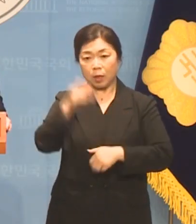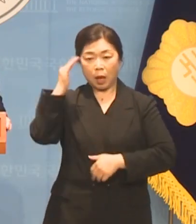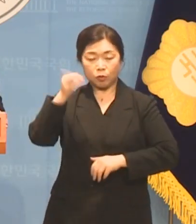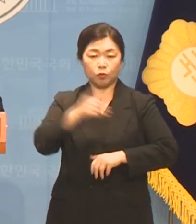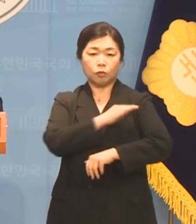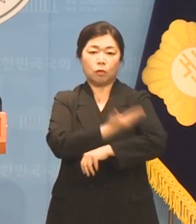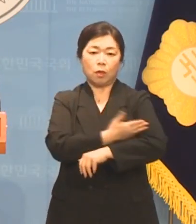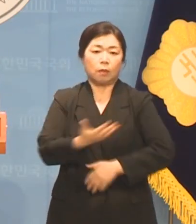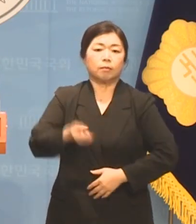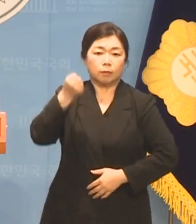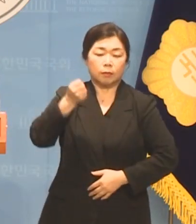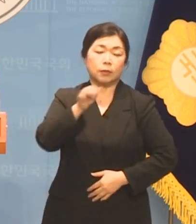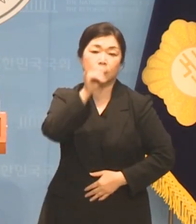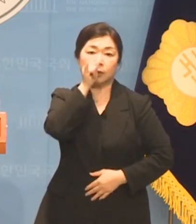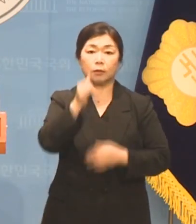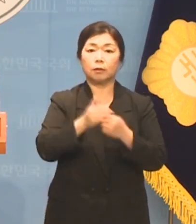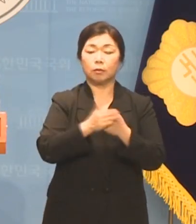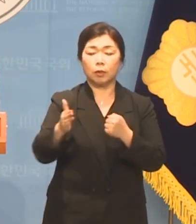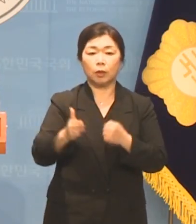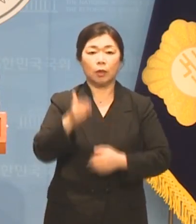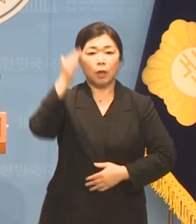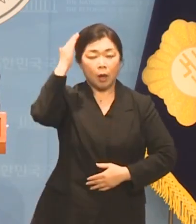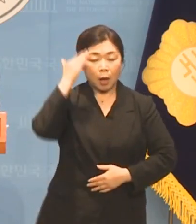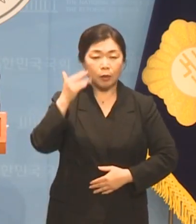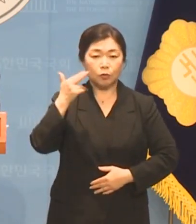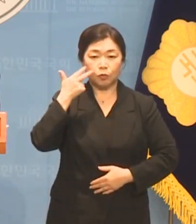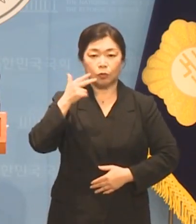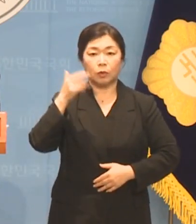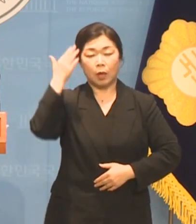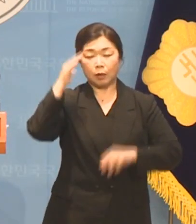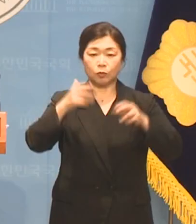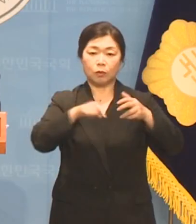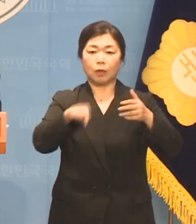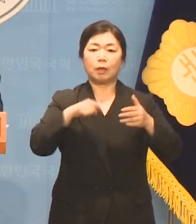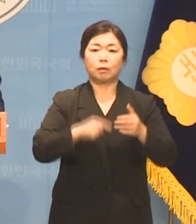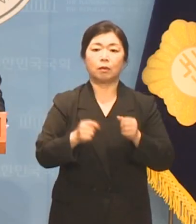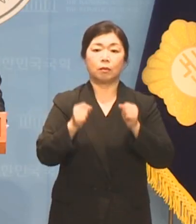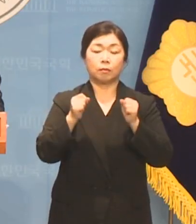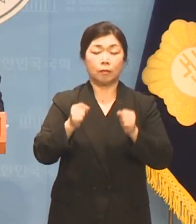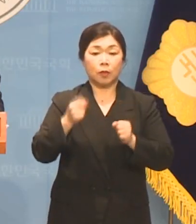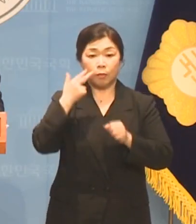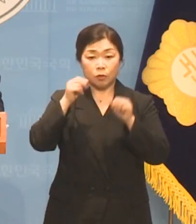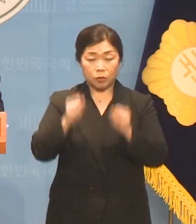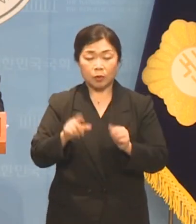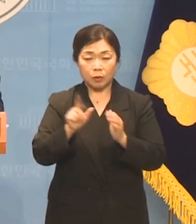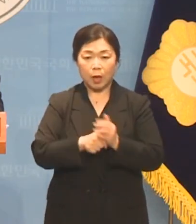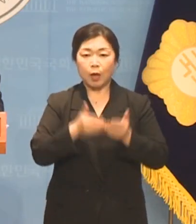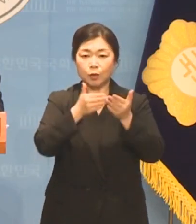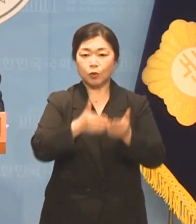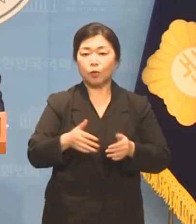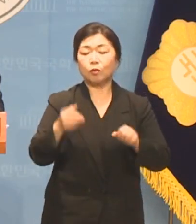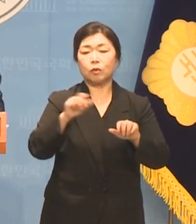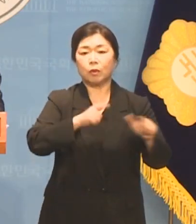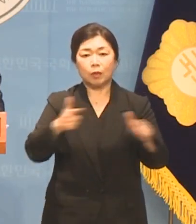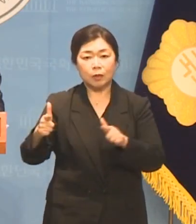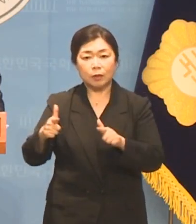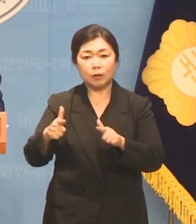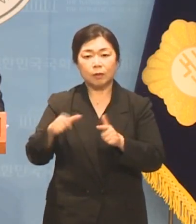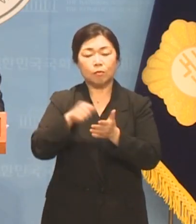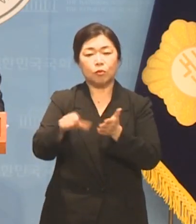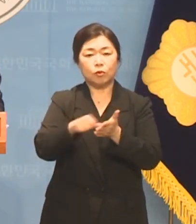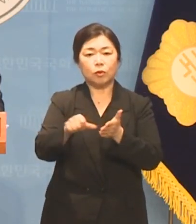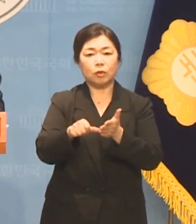수 있습니다. 그런 측면에서 주한미군 전투장비 또는 유사시 한반도에 전개하는 미군